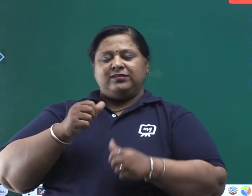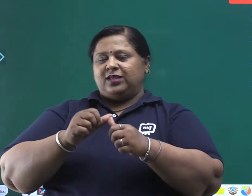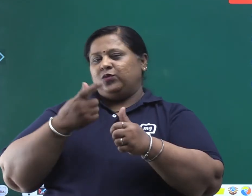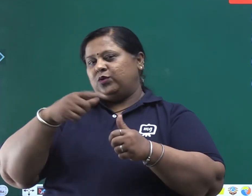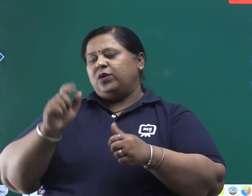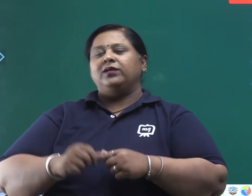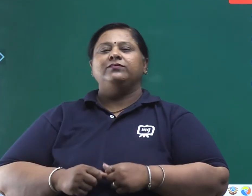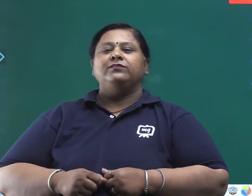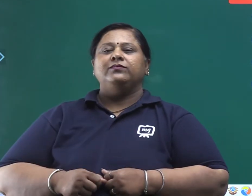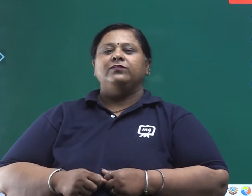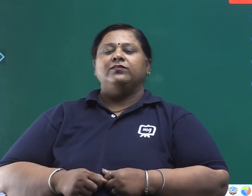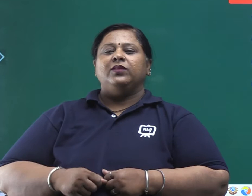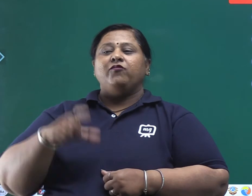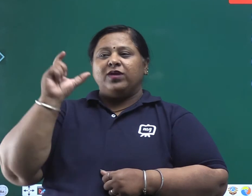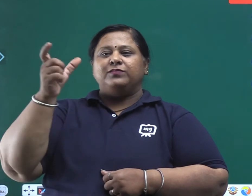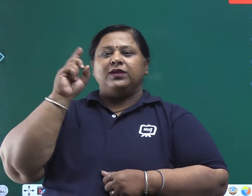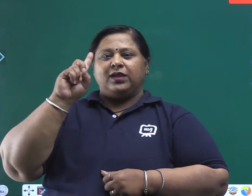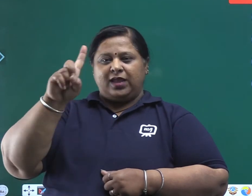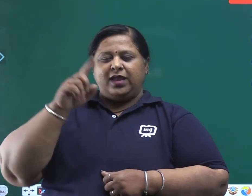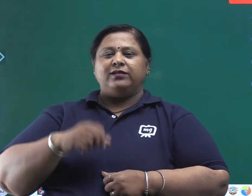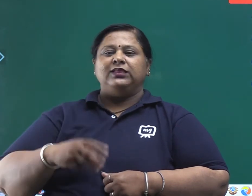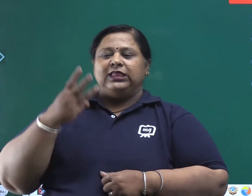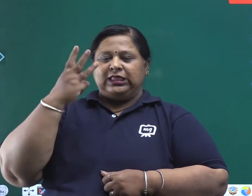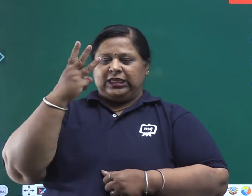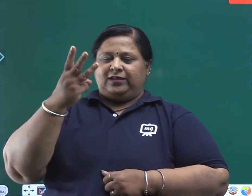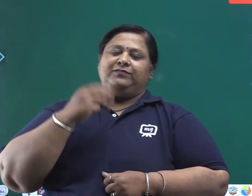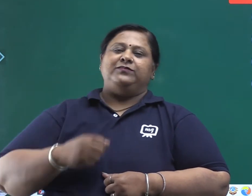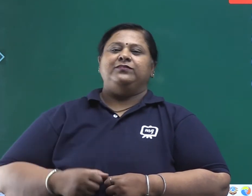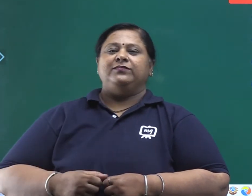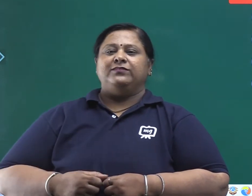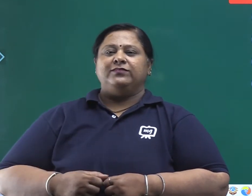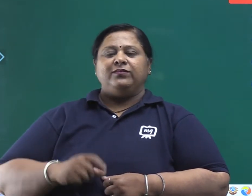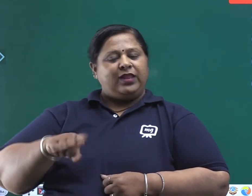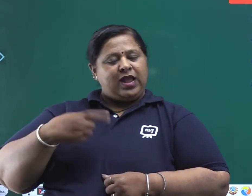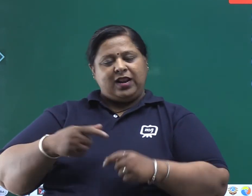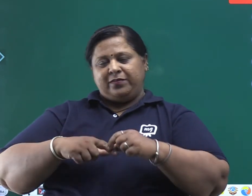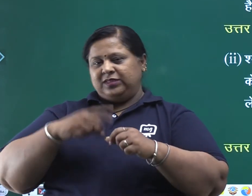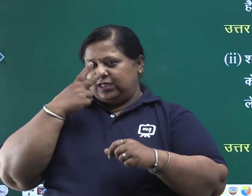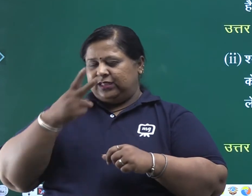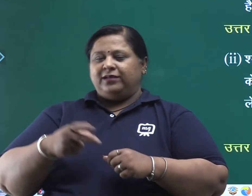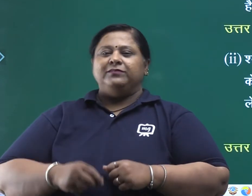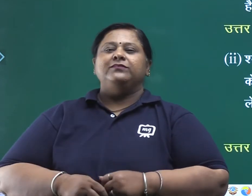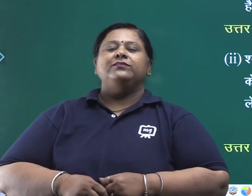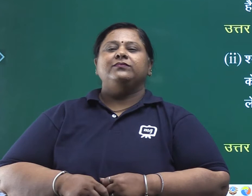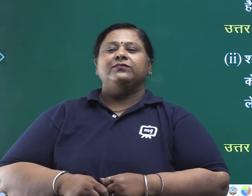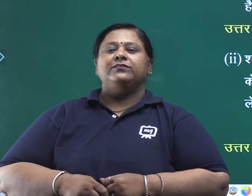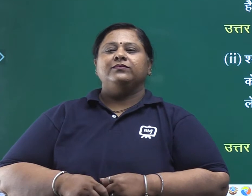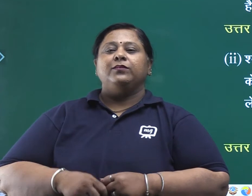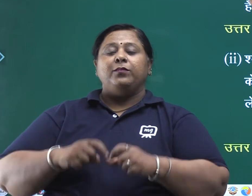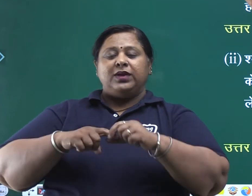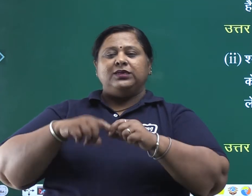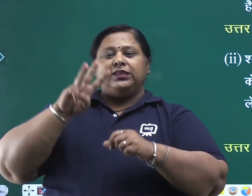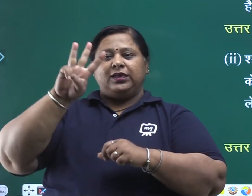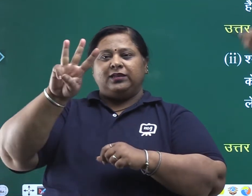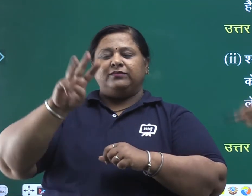होगा विकल्प संख्या 1 3। आगे का प्रश्न देखते हैं। प्रश्न 3,